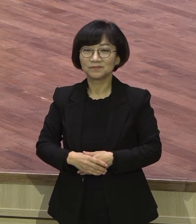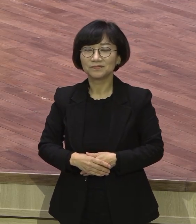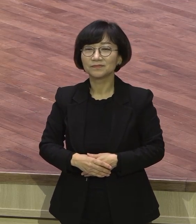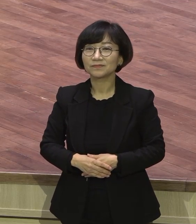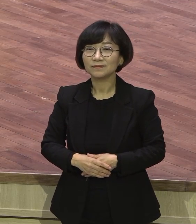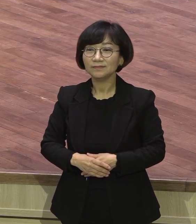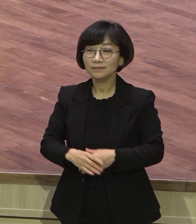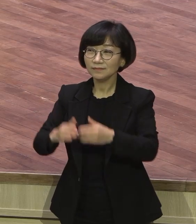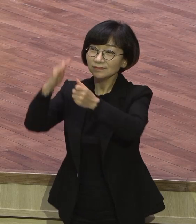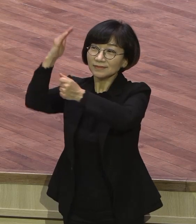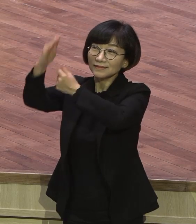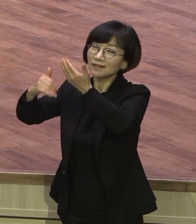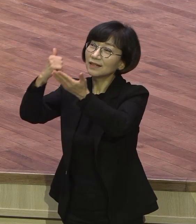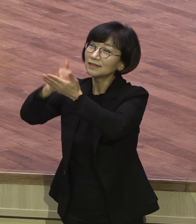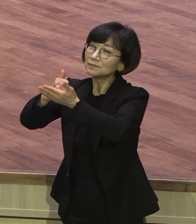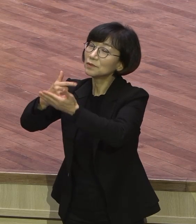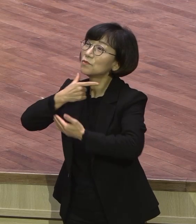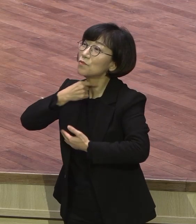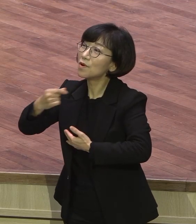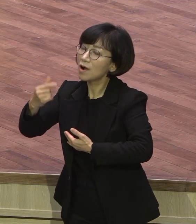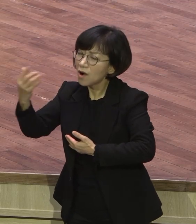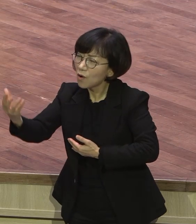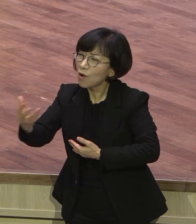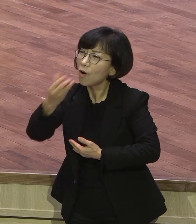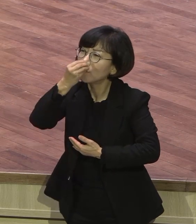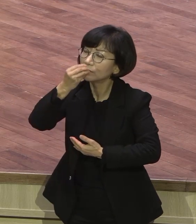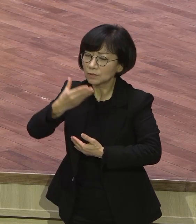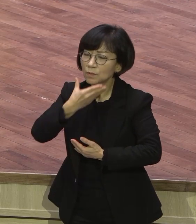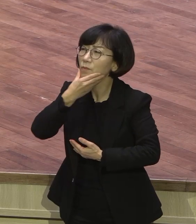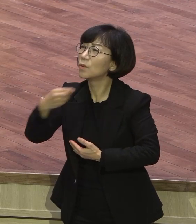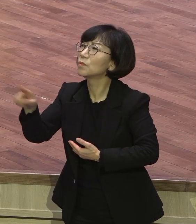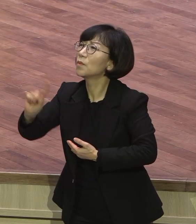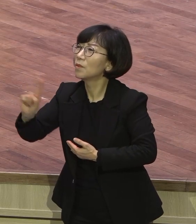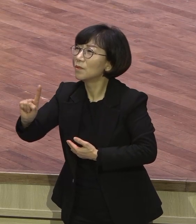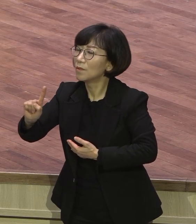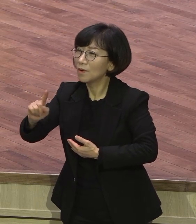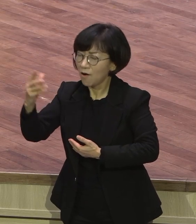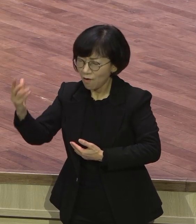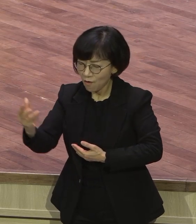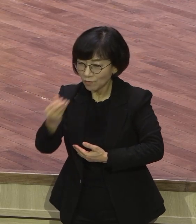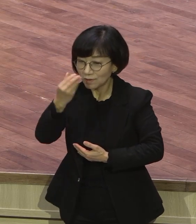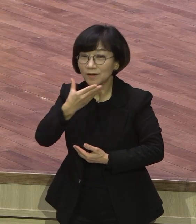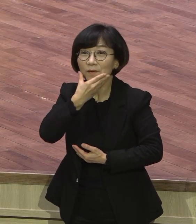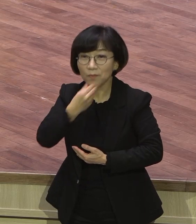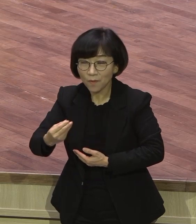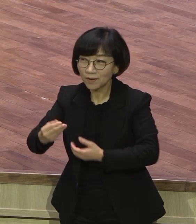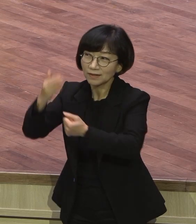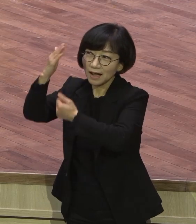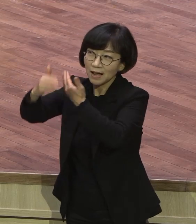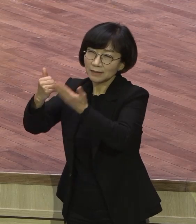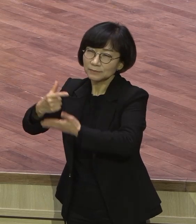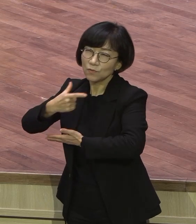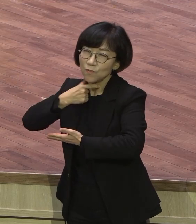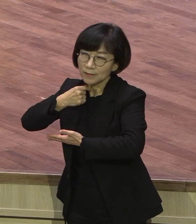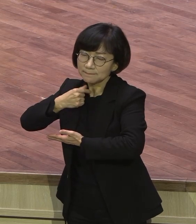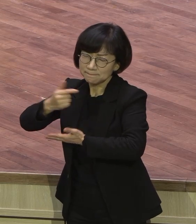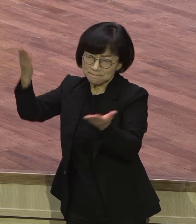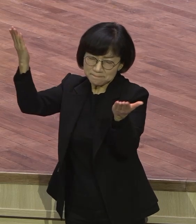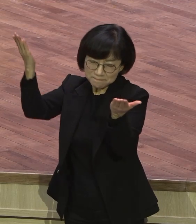하나님이 원하시는 거룩하고 복된 삶을 살면서 복음에 선한 영향이